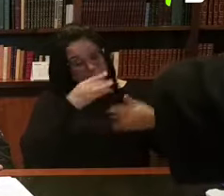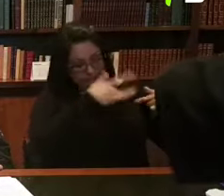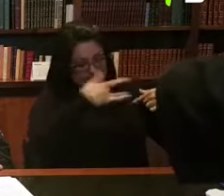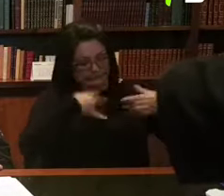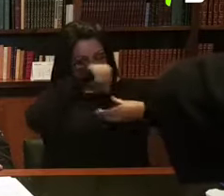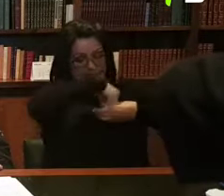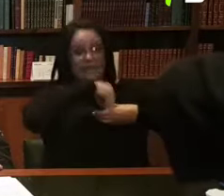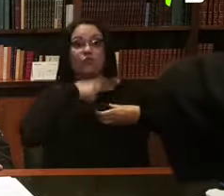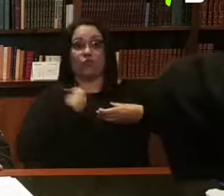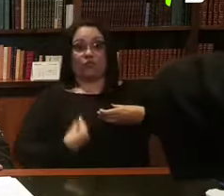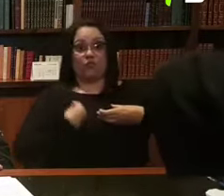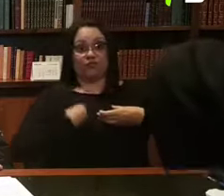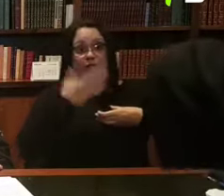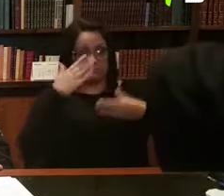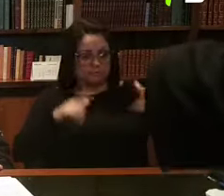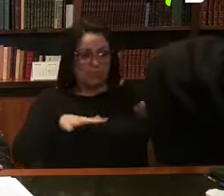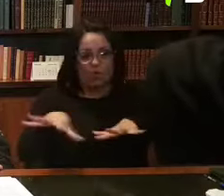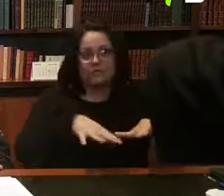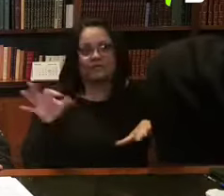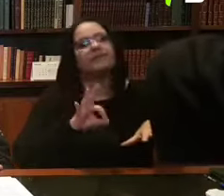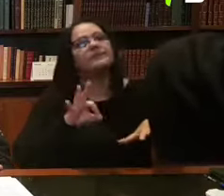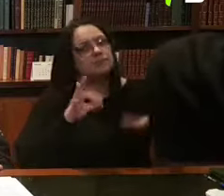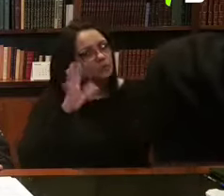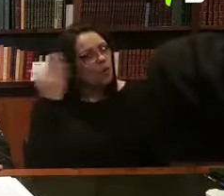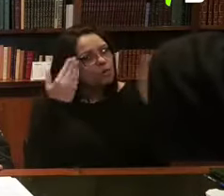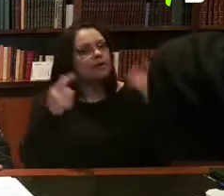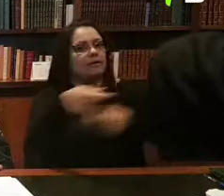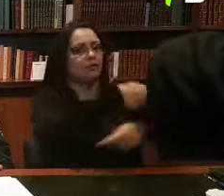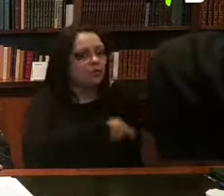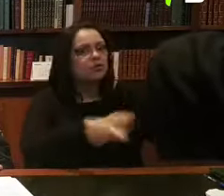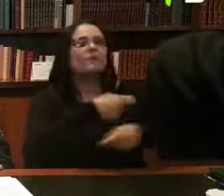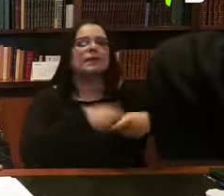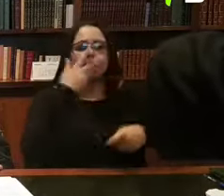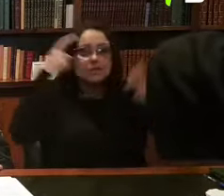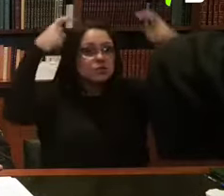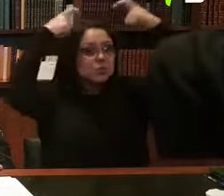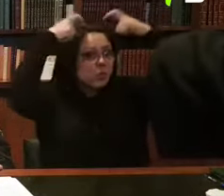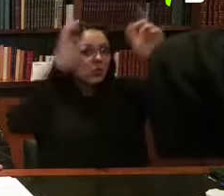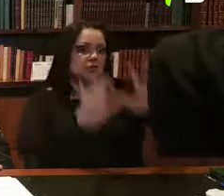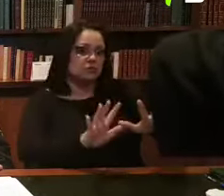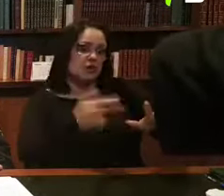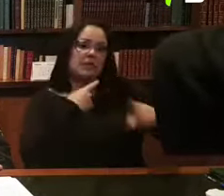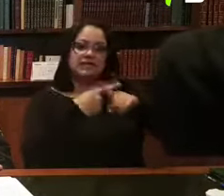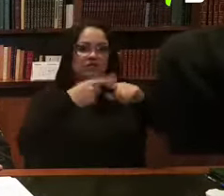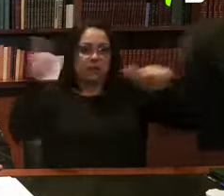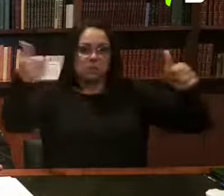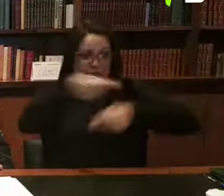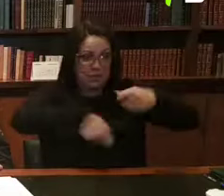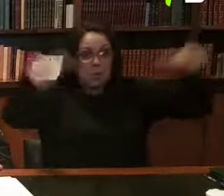por isso que eu dizer que tem que voltar em algum momento que é para justamente não fica abatido no virar uma depressão econômica